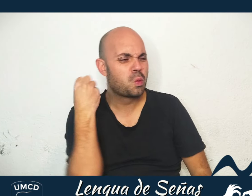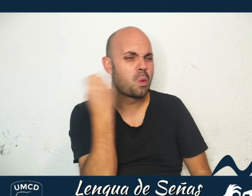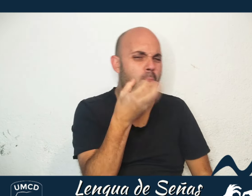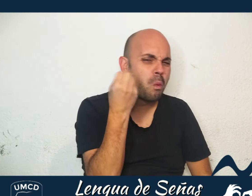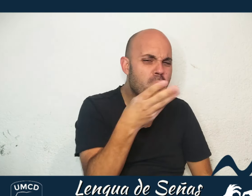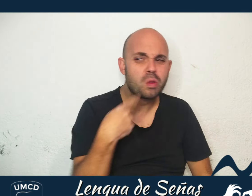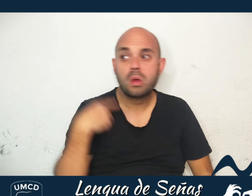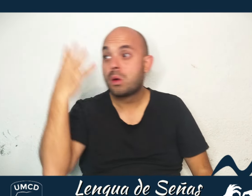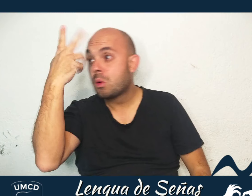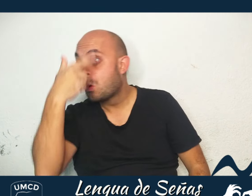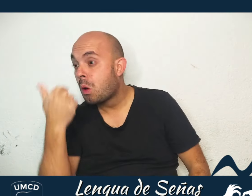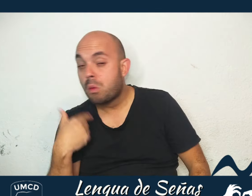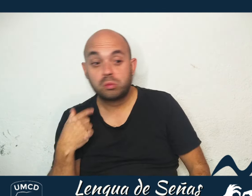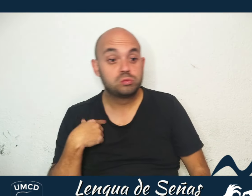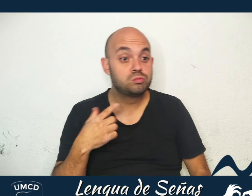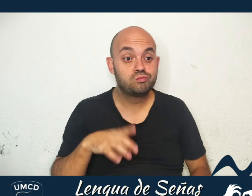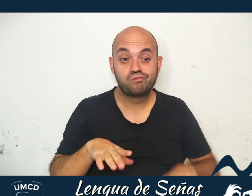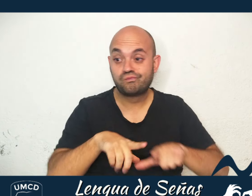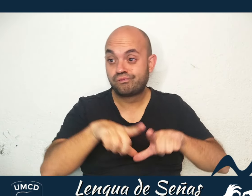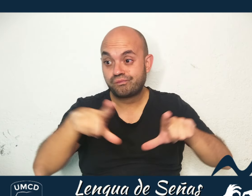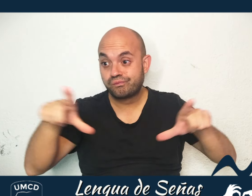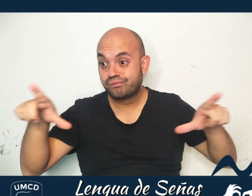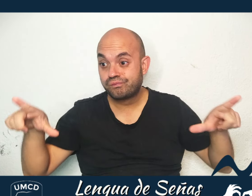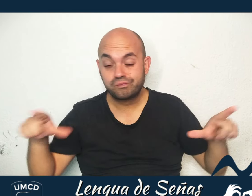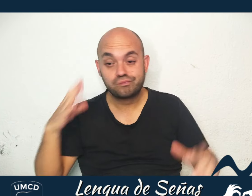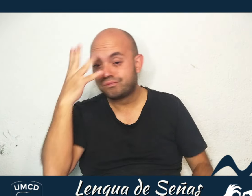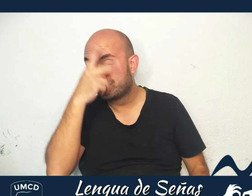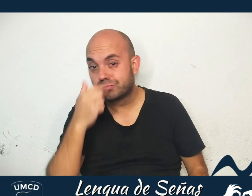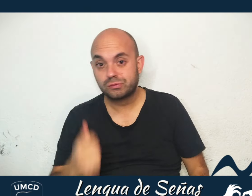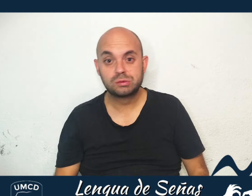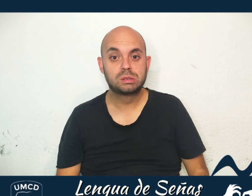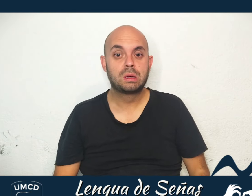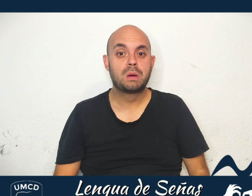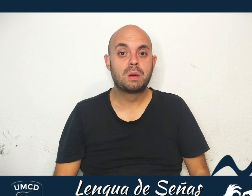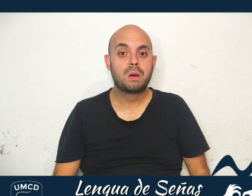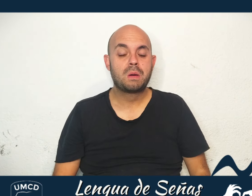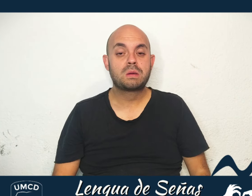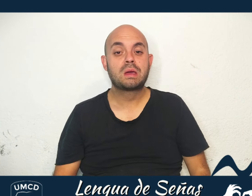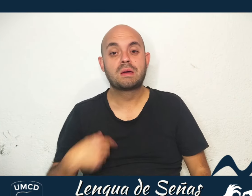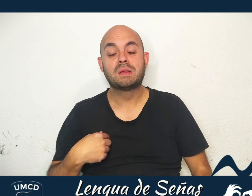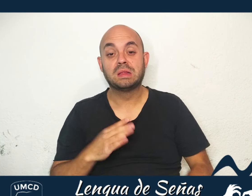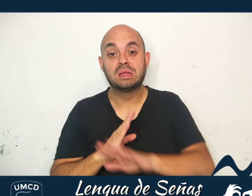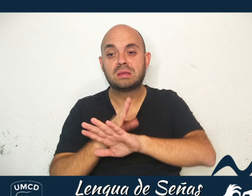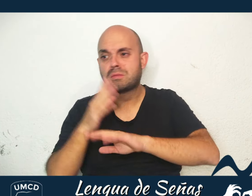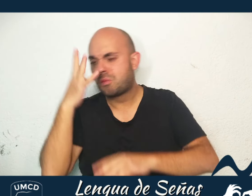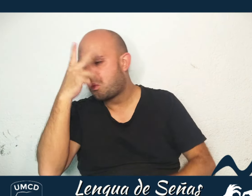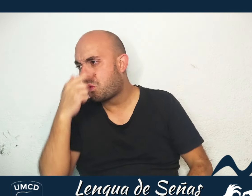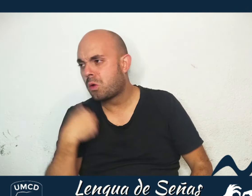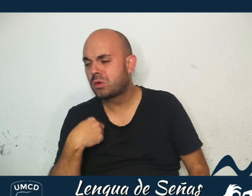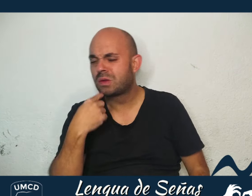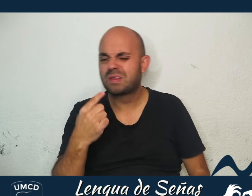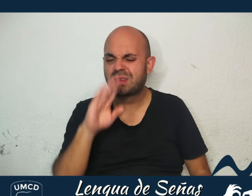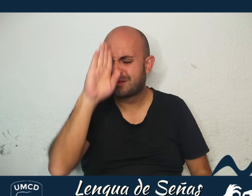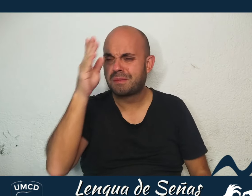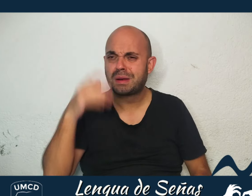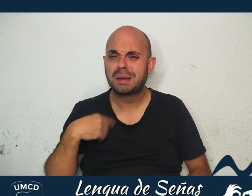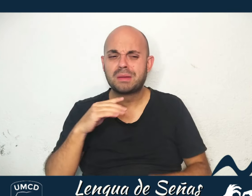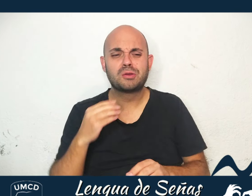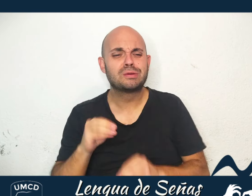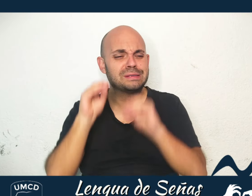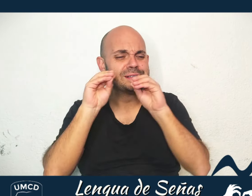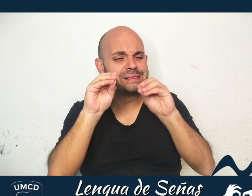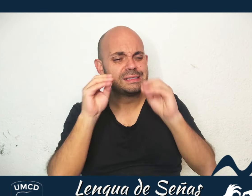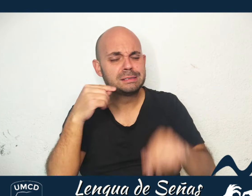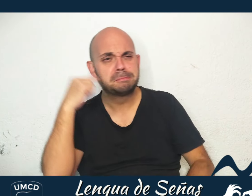lo que él vio? No lo sabremos ahora, pero lo sabremos cuando nosotros lleguemos allá. Pero sí nos abre ese espacio, esa